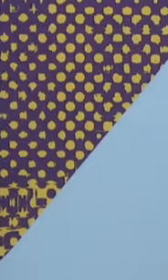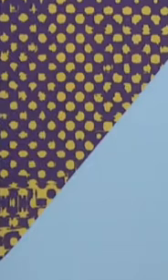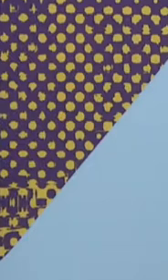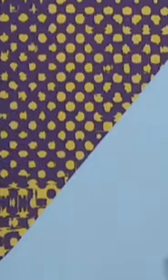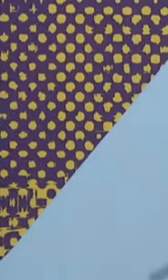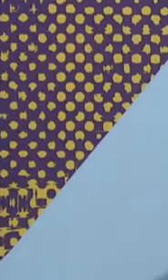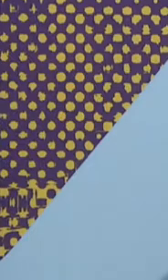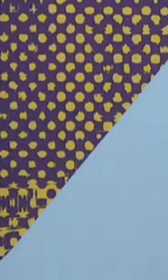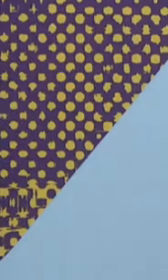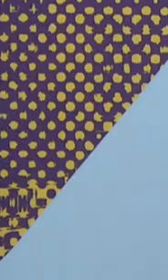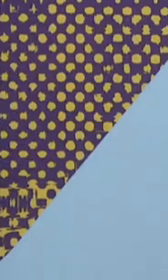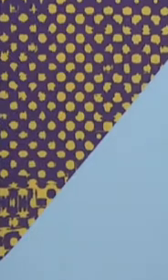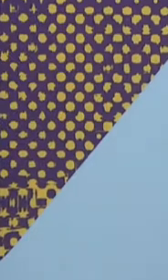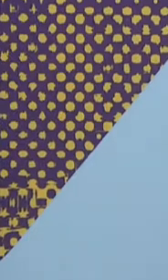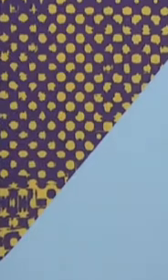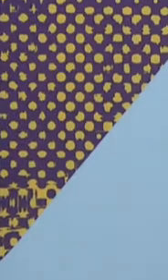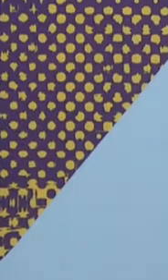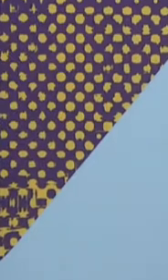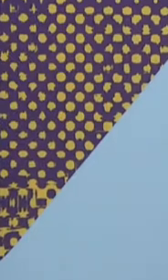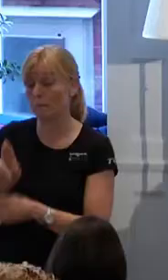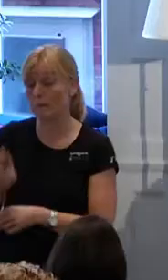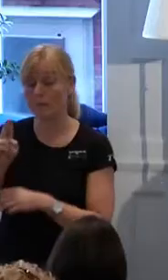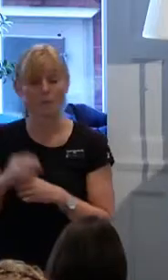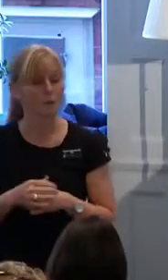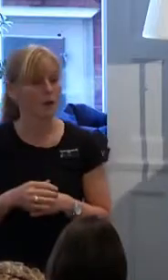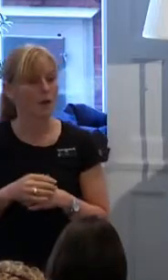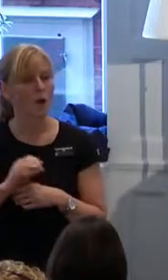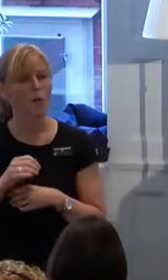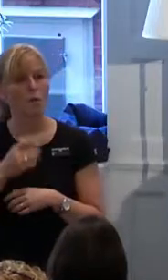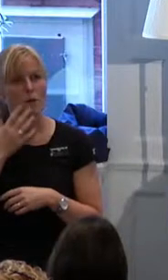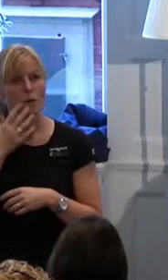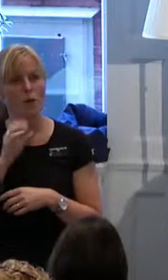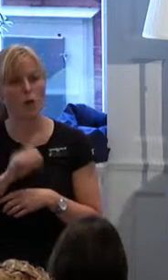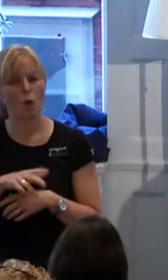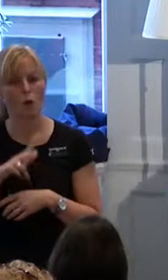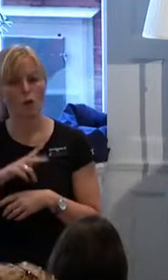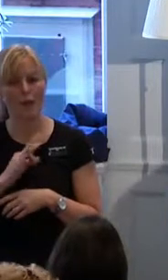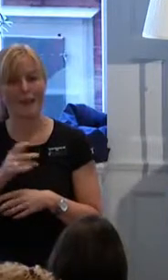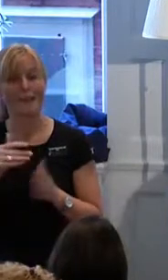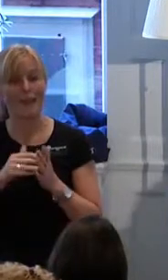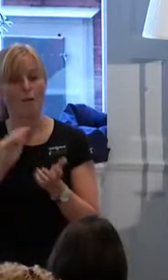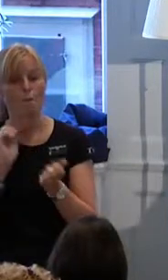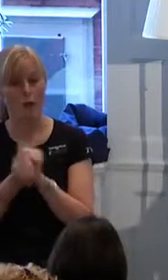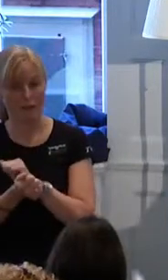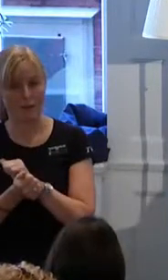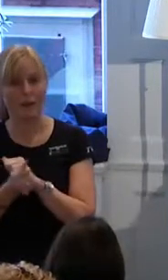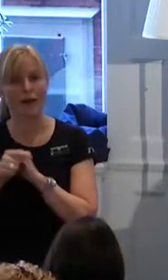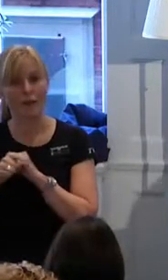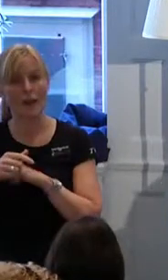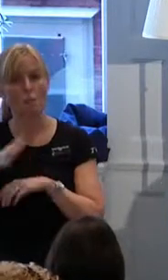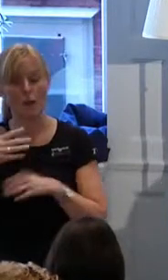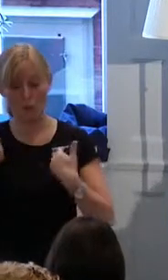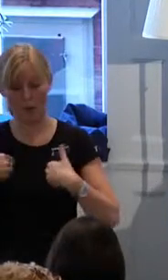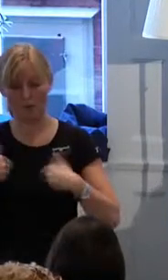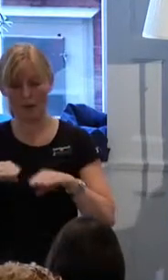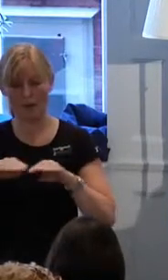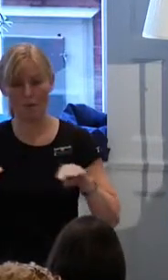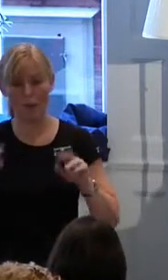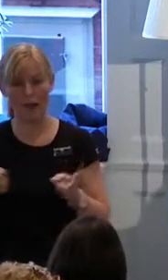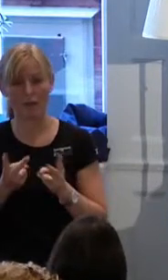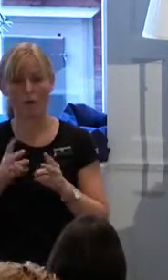om det här. Men och då är Danmark en förebild. Ja, men är det inte så att jag menar, det vi pratar utifrån trygghet till förändring, att det ligger mer på en individnivå och